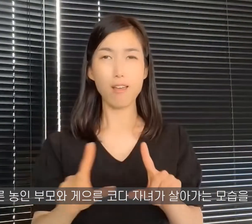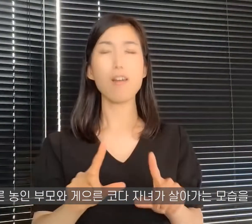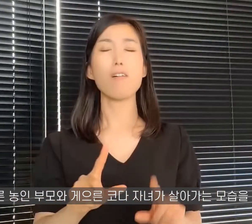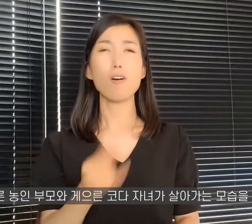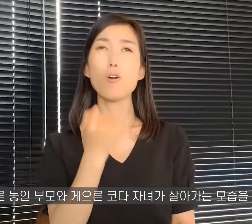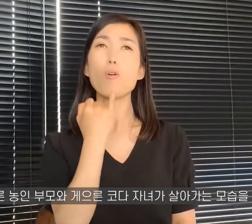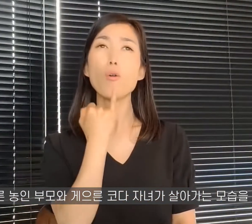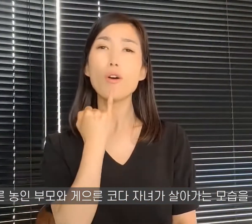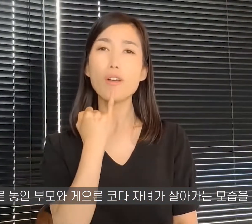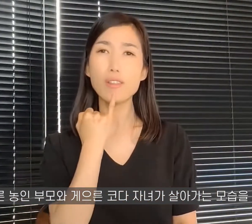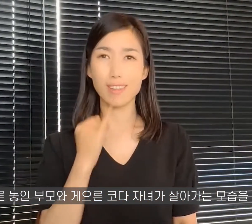꿈꿉니다